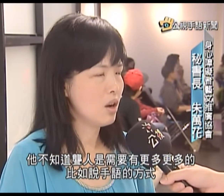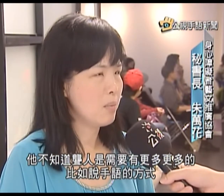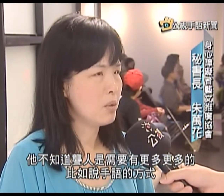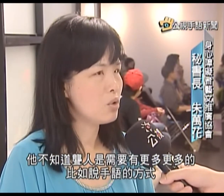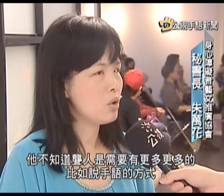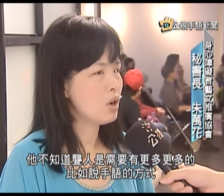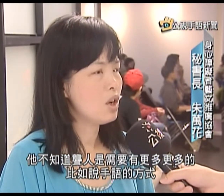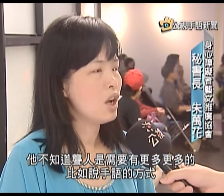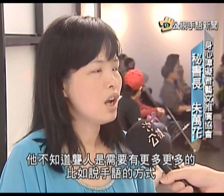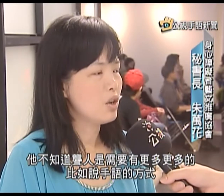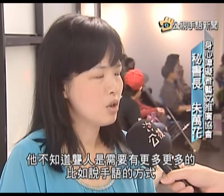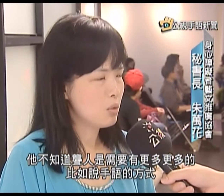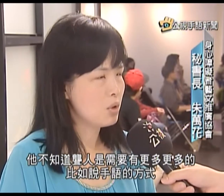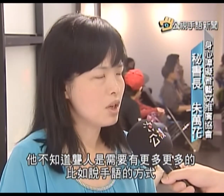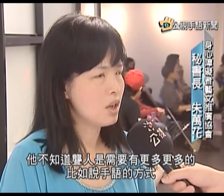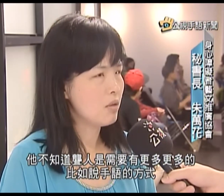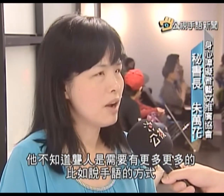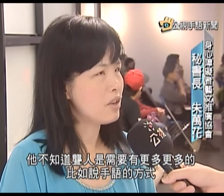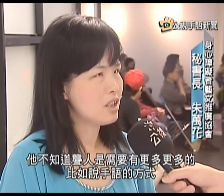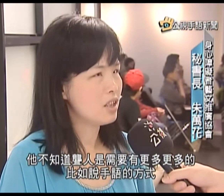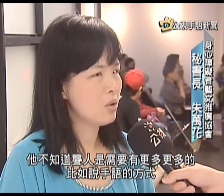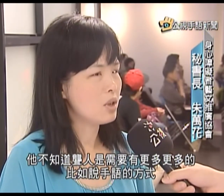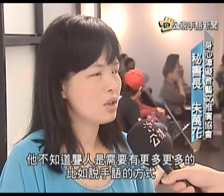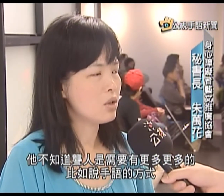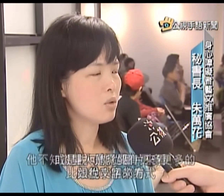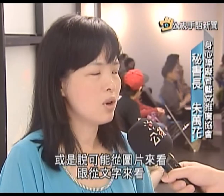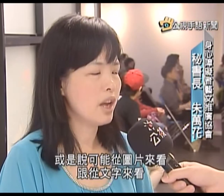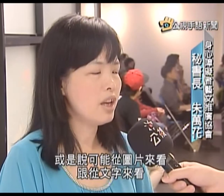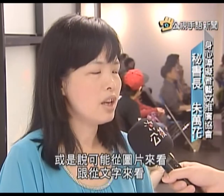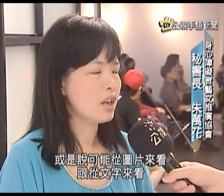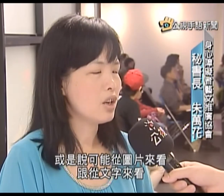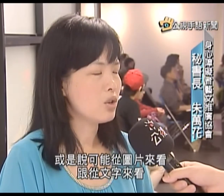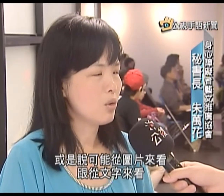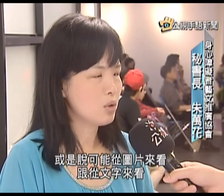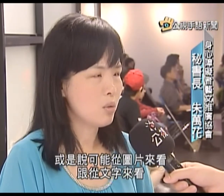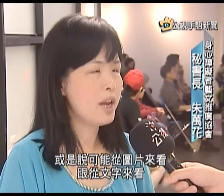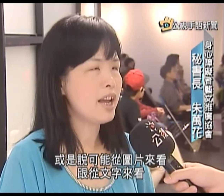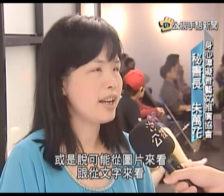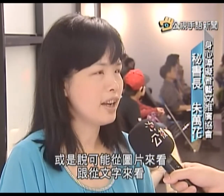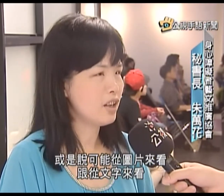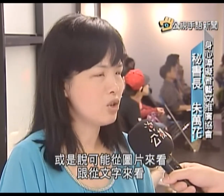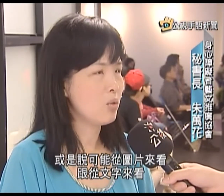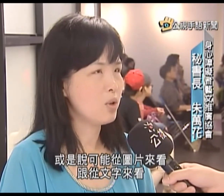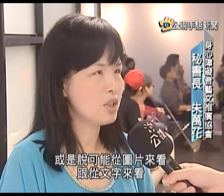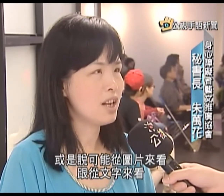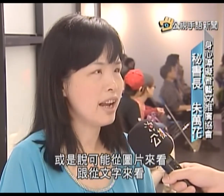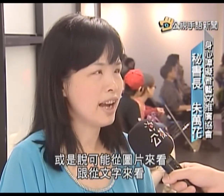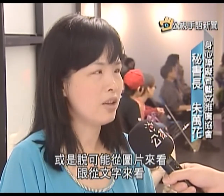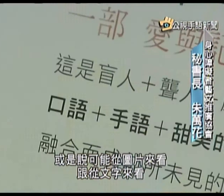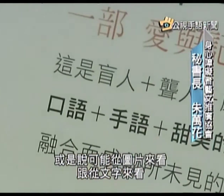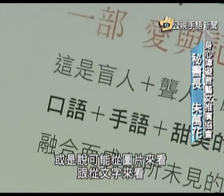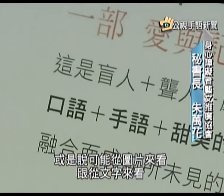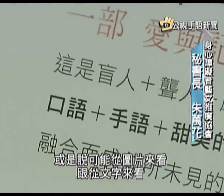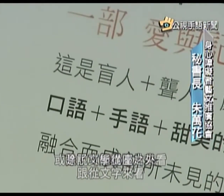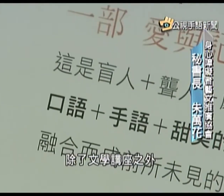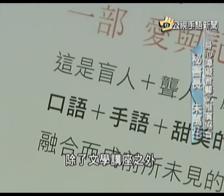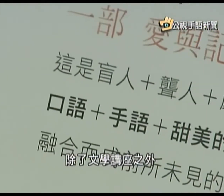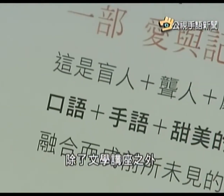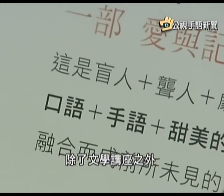比如说手语的方式，或者是说可能从图片来看跟从文字来看。 除了文学讲座之